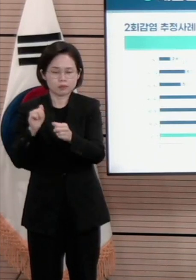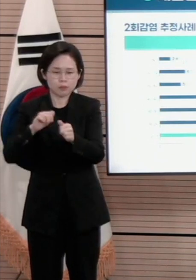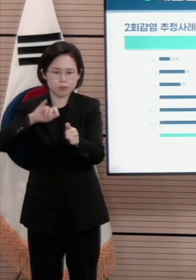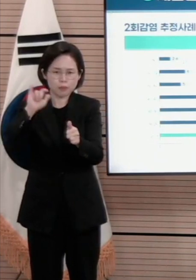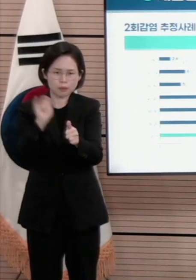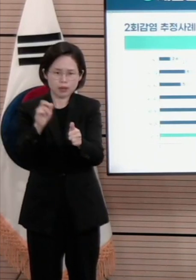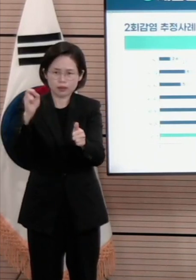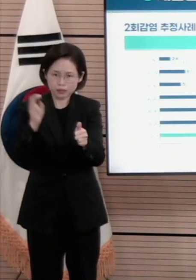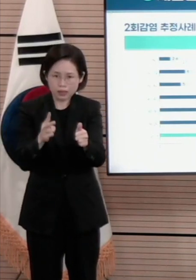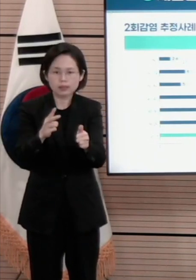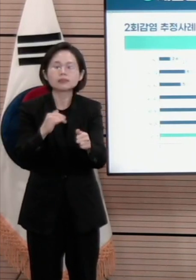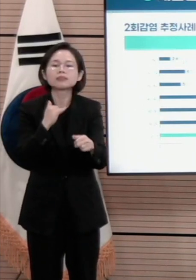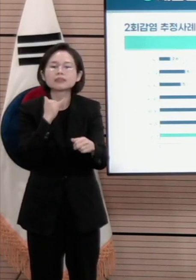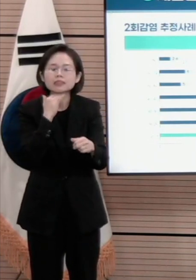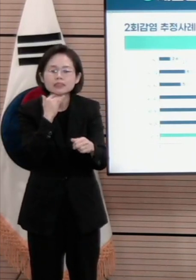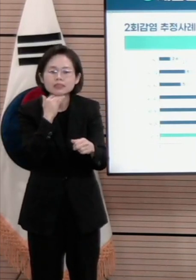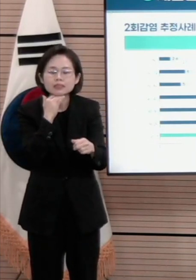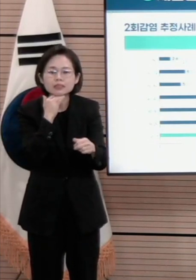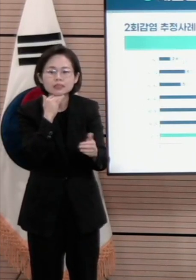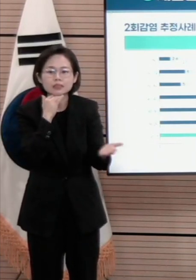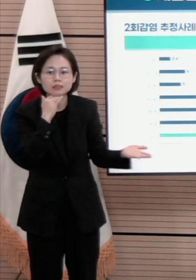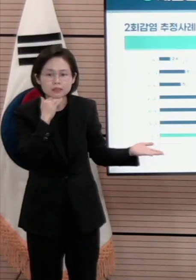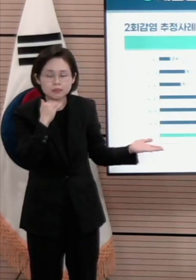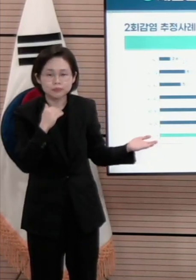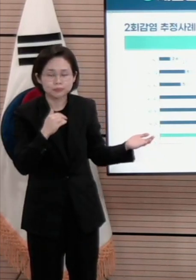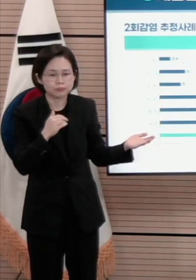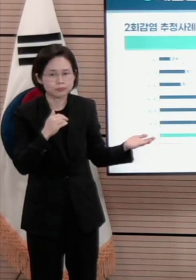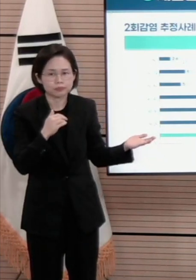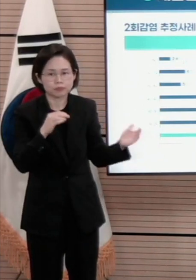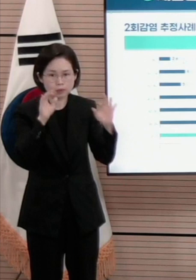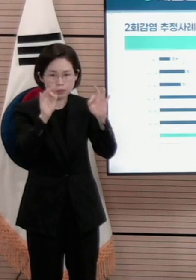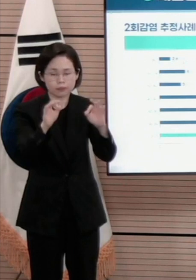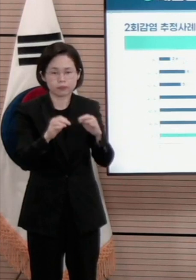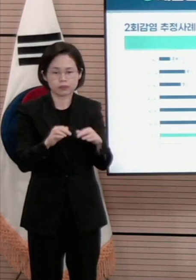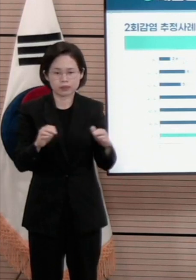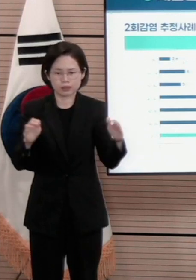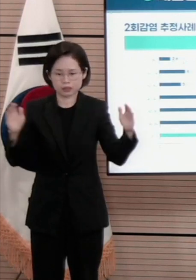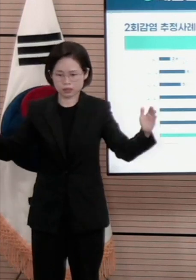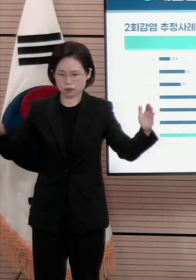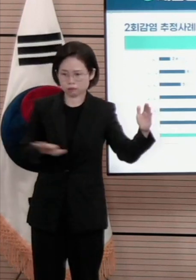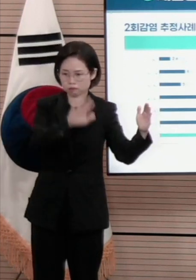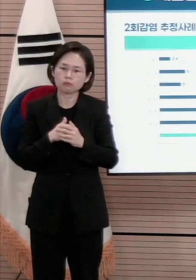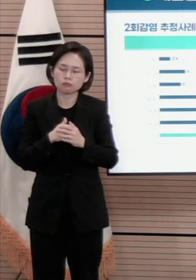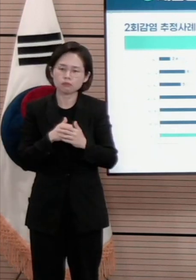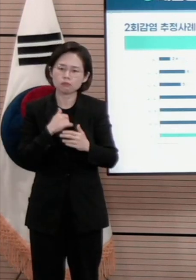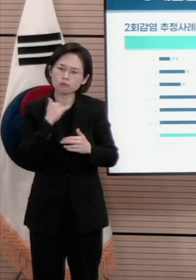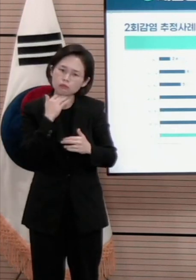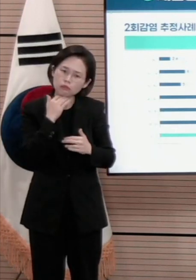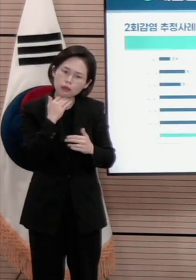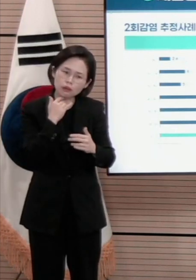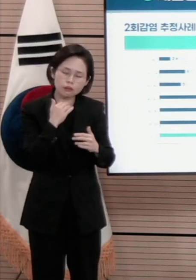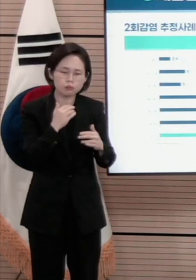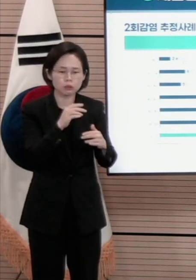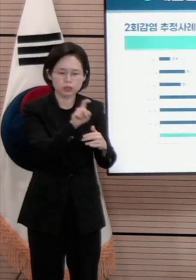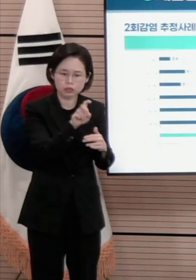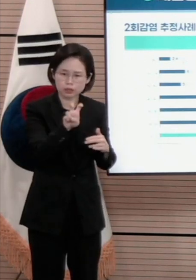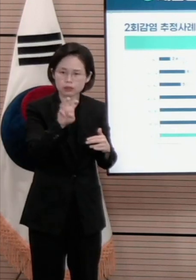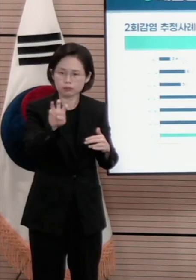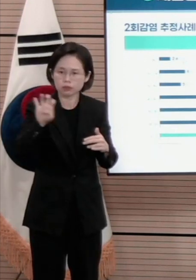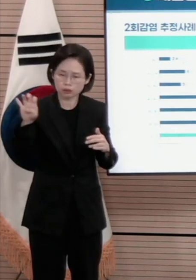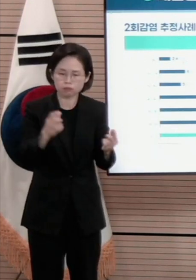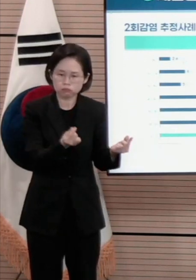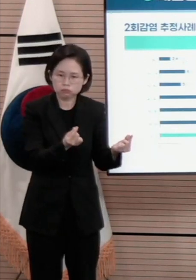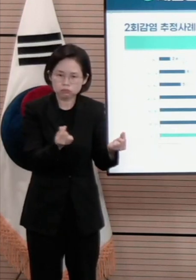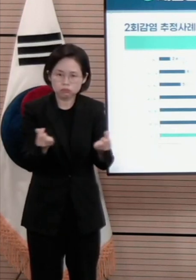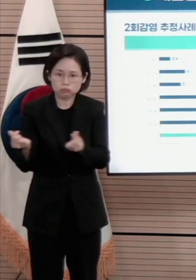되겠습니다. 전체 기간적으로 봤을 때는 연령대에 비해서 비교적 유사한 분율을